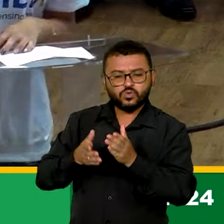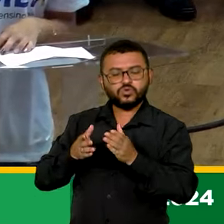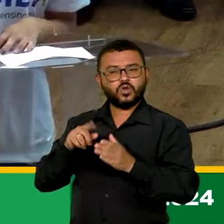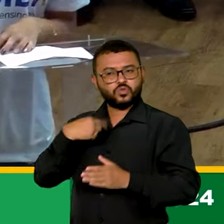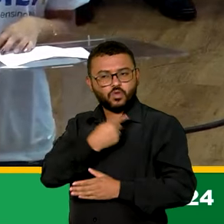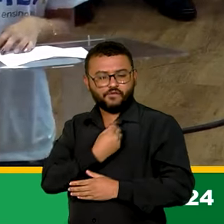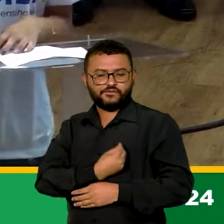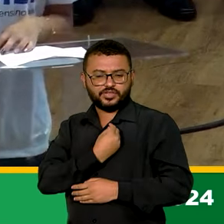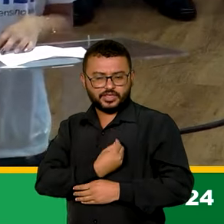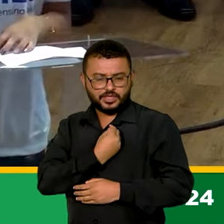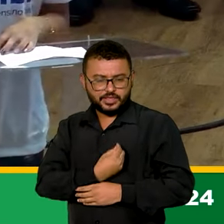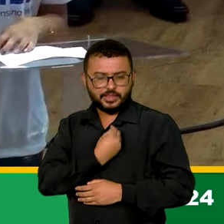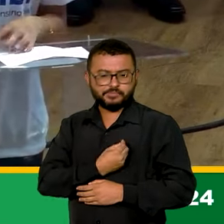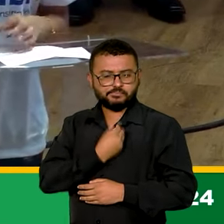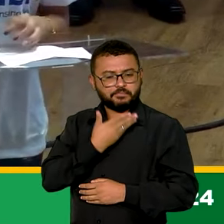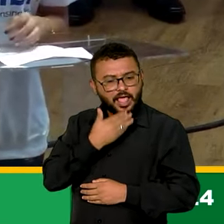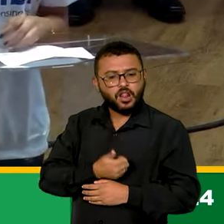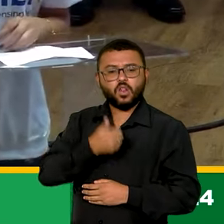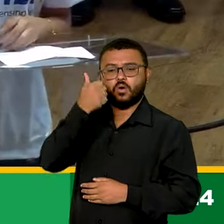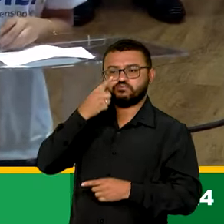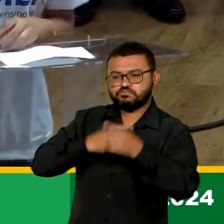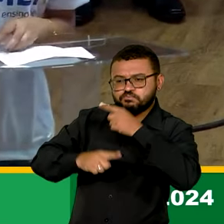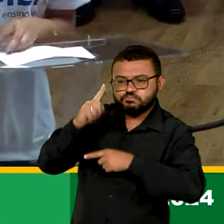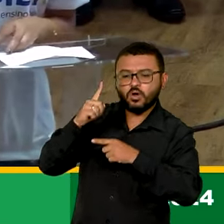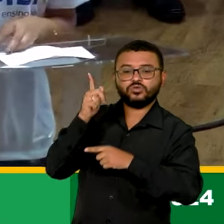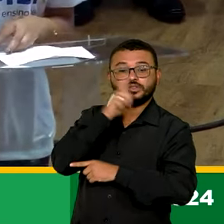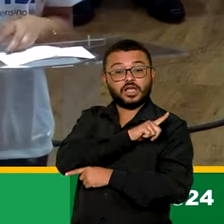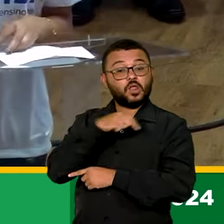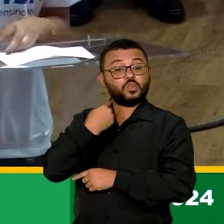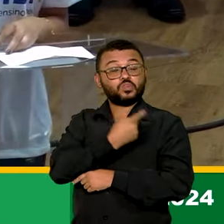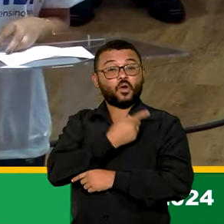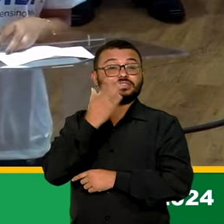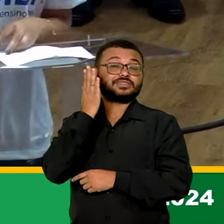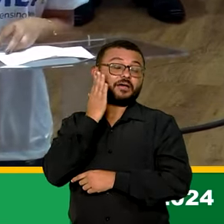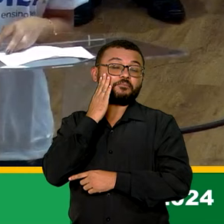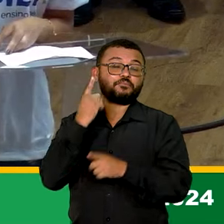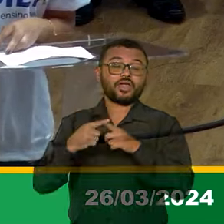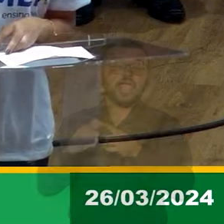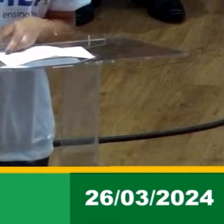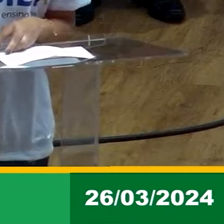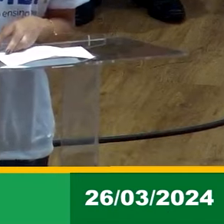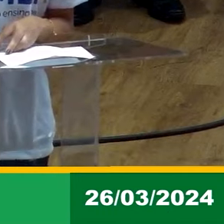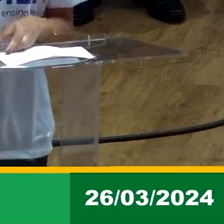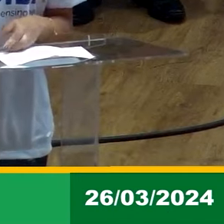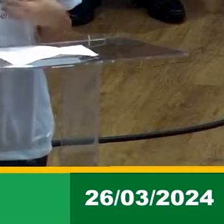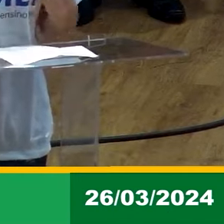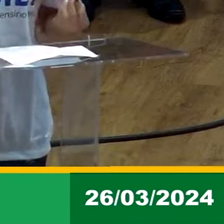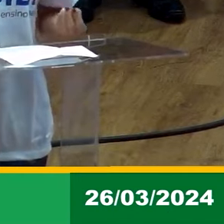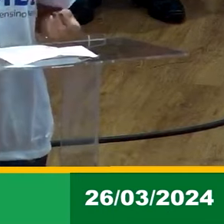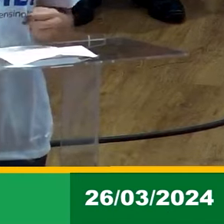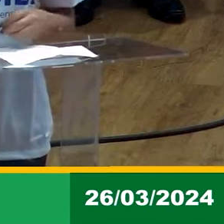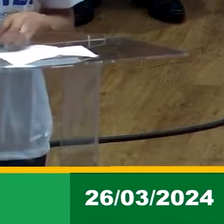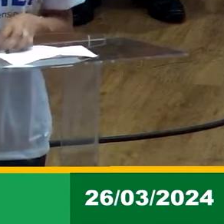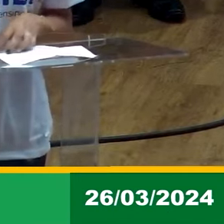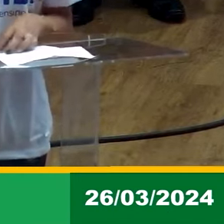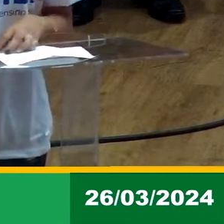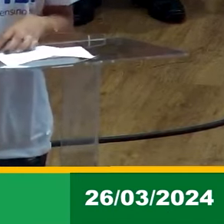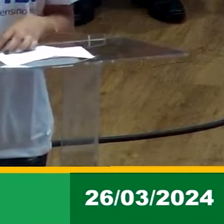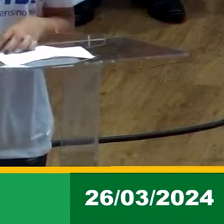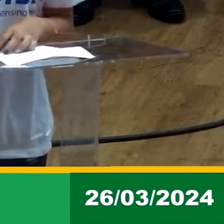nossas vidas, porque muitos de nós, por falta de condição financeira,